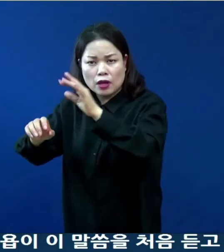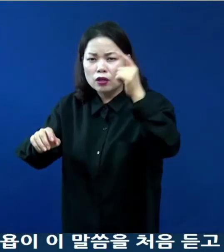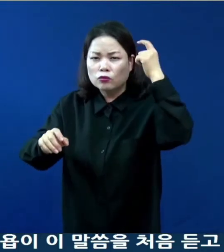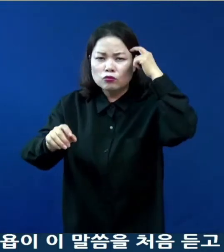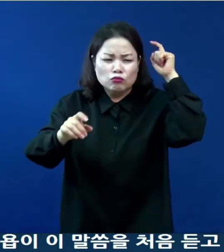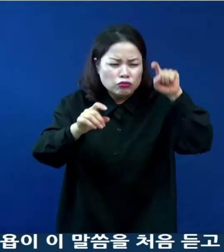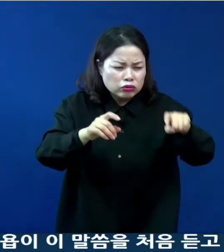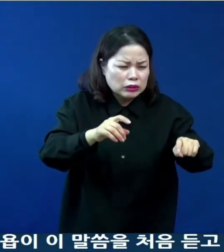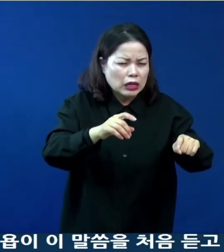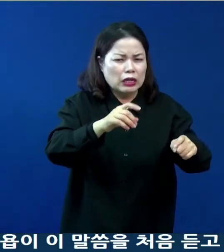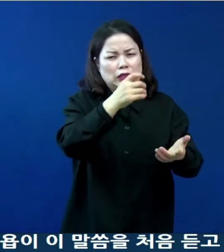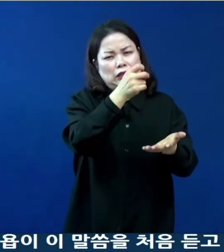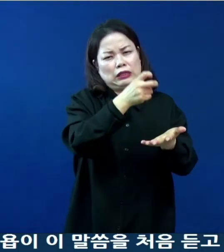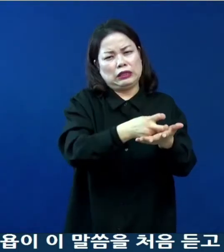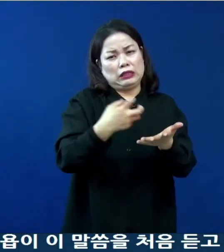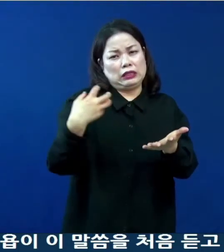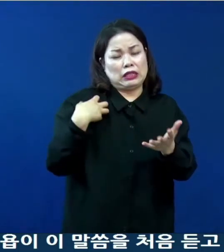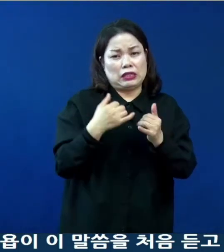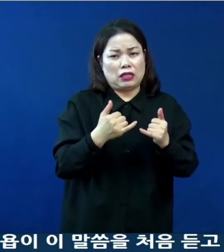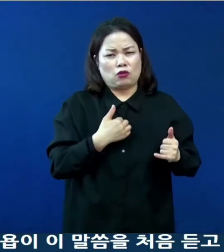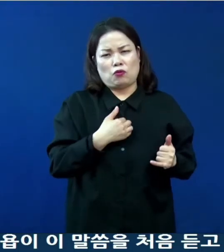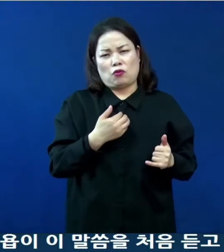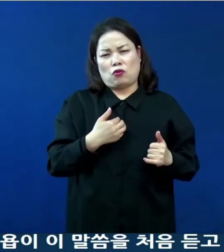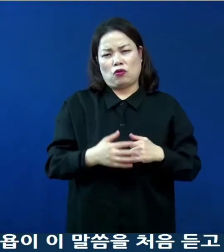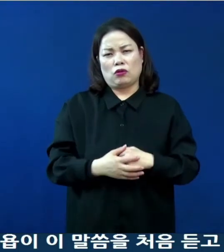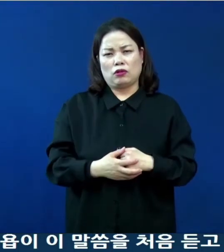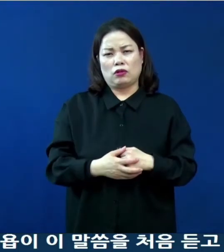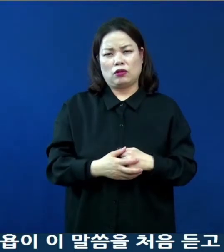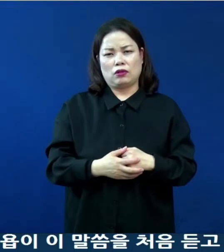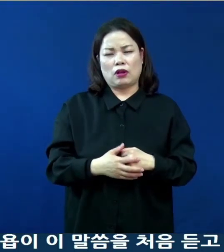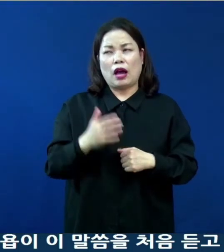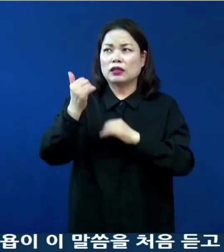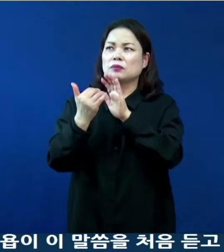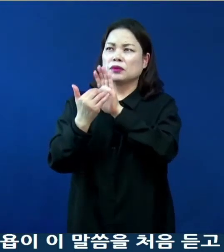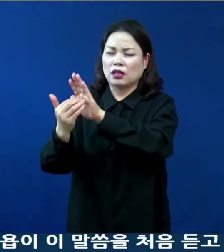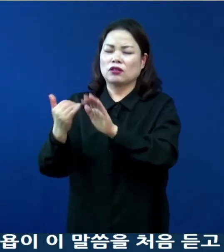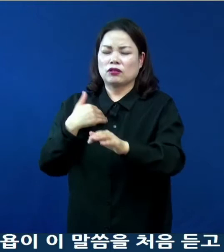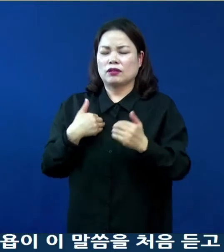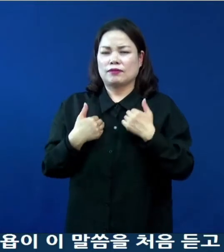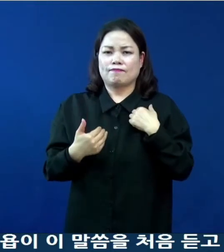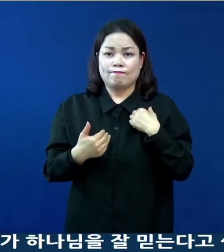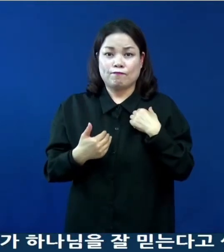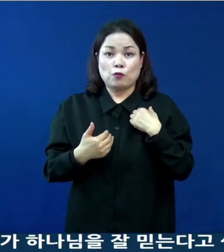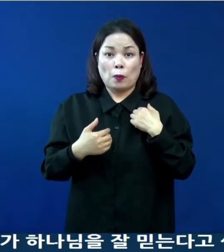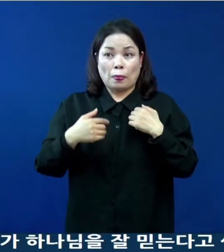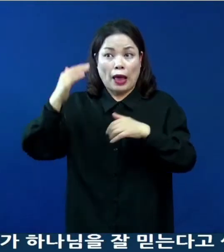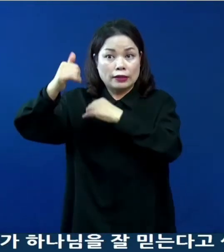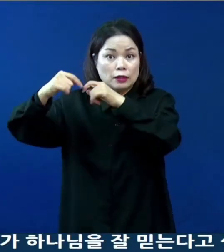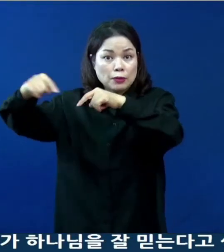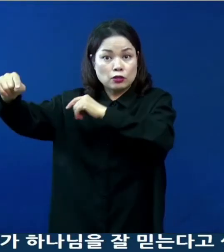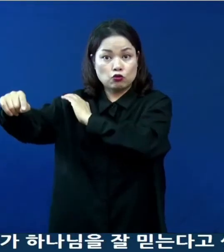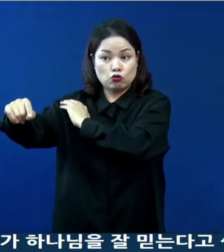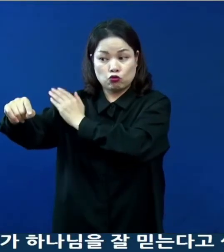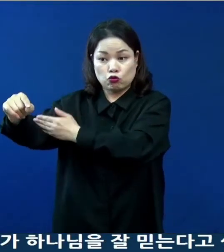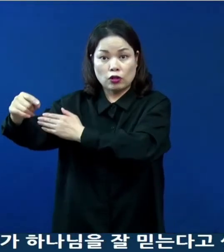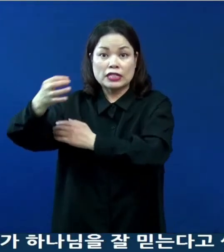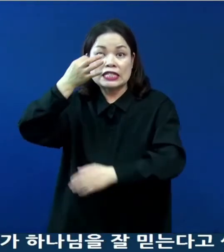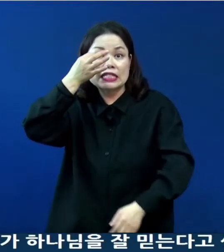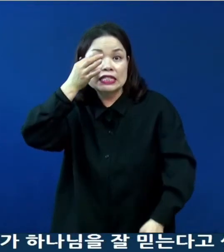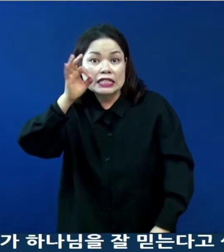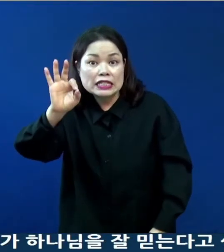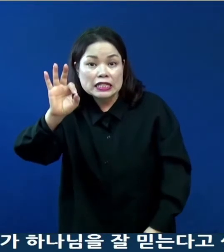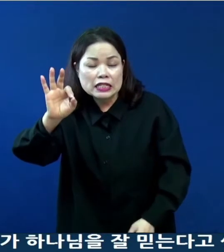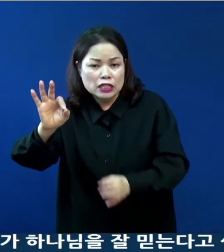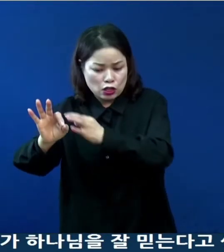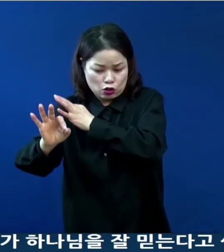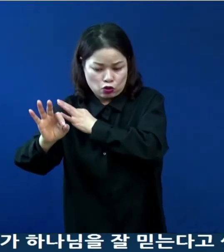말로 이치를 가리는 자는 바로 저희입니다. 이러면서 하나님의 주권을 인정하고 그 다음에 욥은